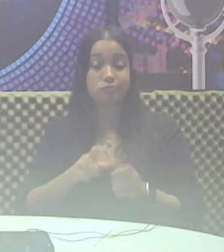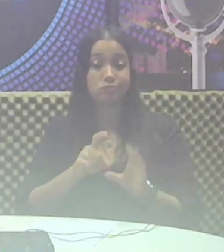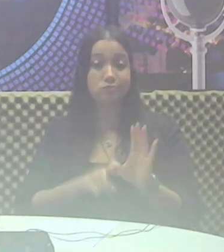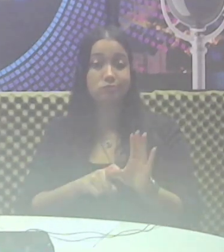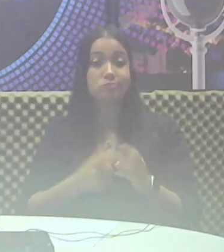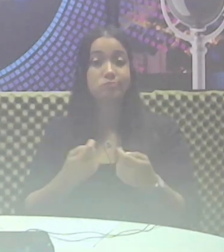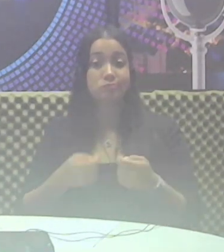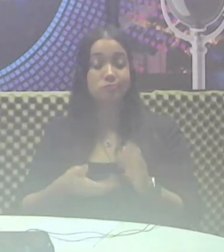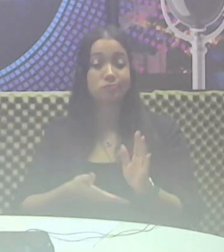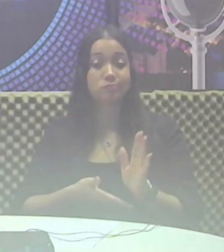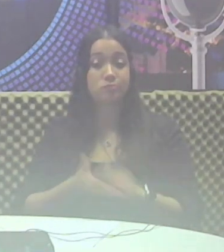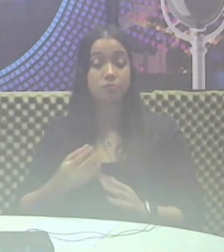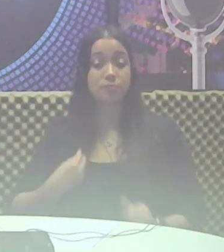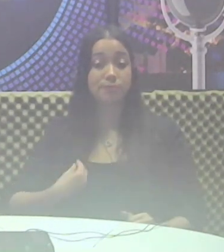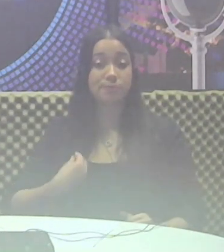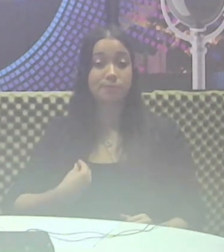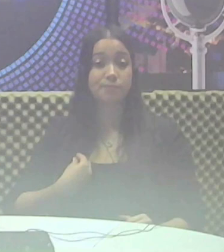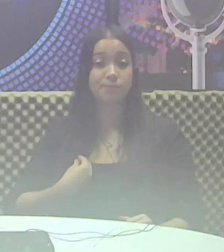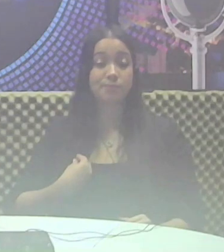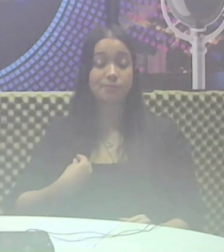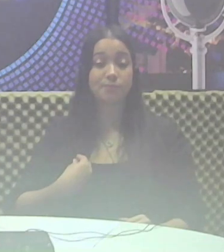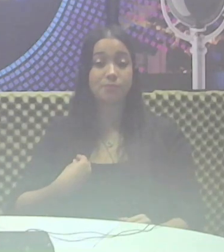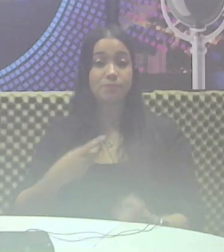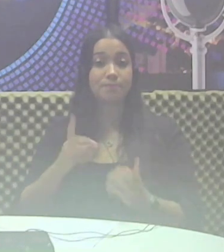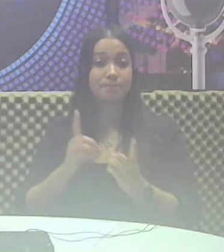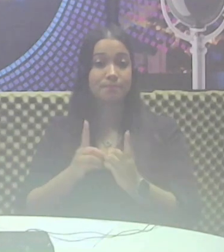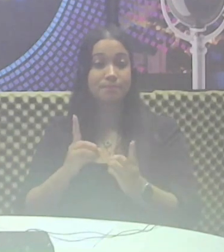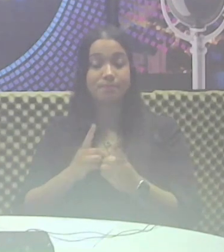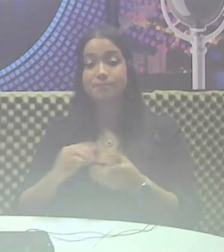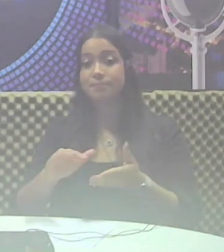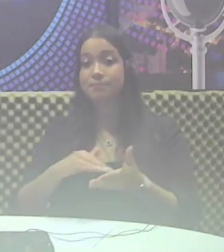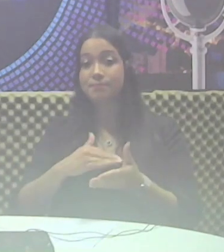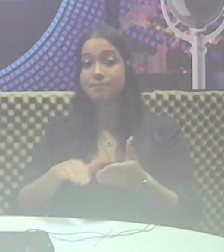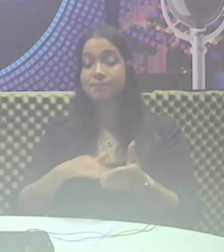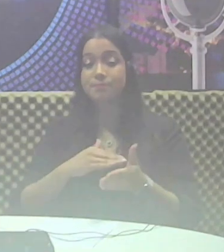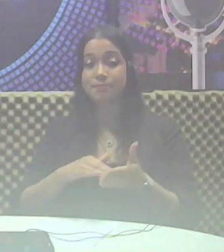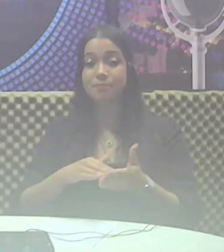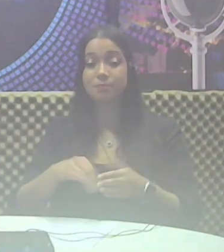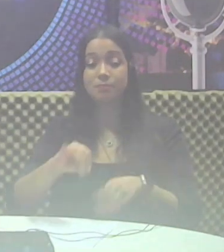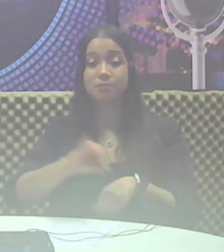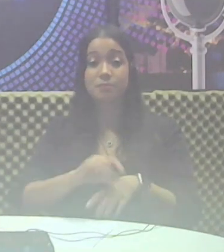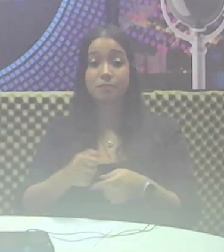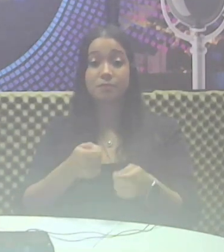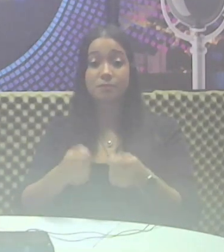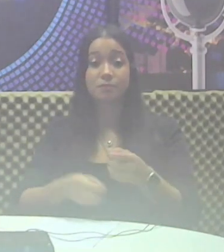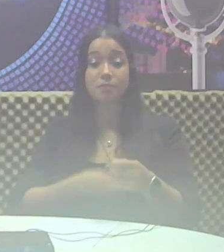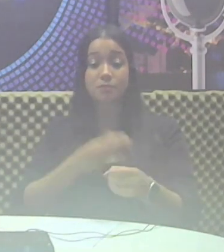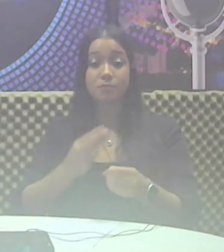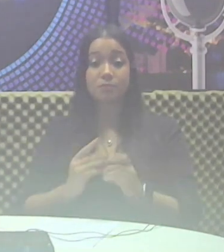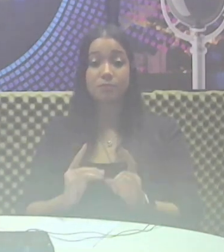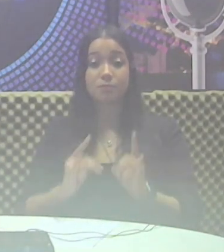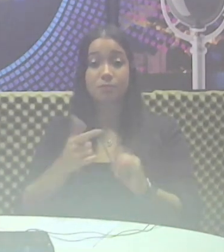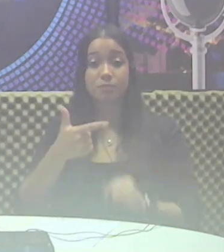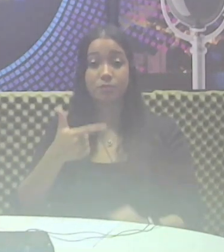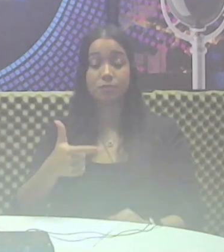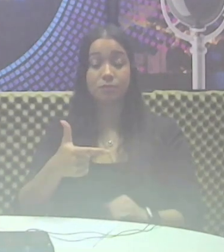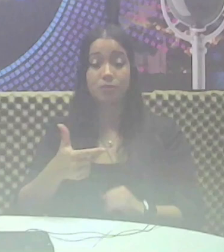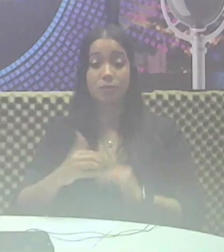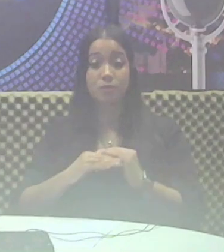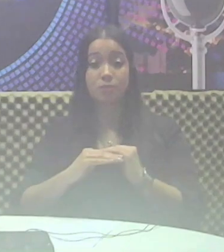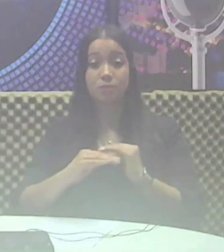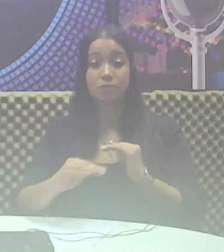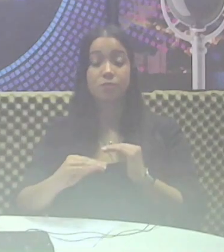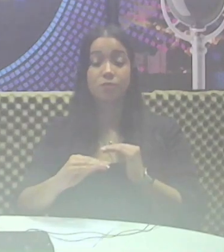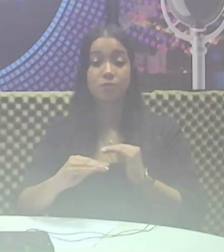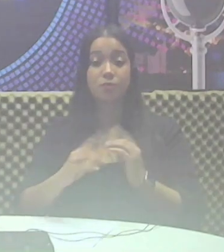deverá procurar pessoalmente o setor de atendimento da Secretaria, no Centro Administrativo, no Bloco 2, no Térreo, e o